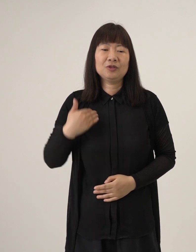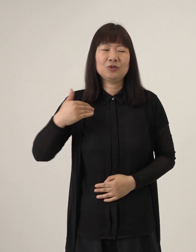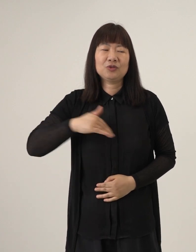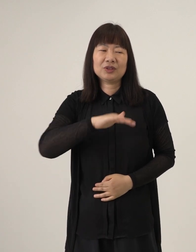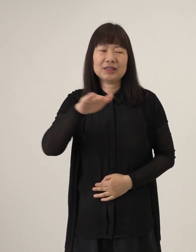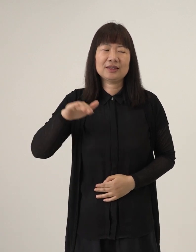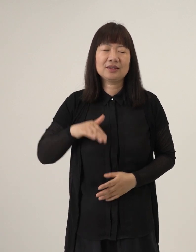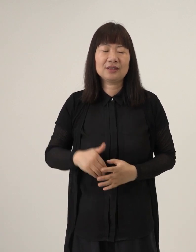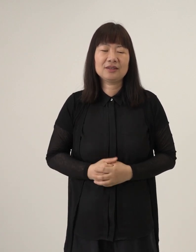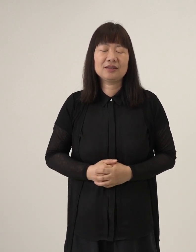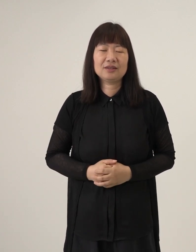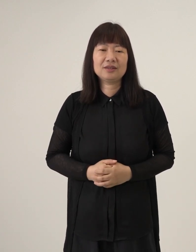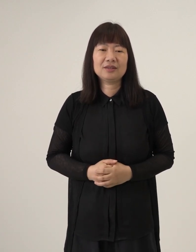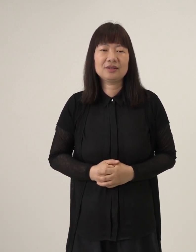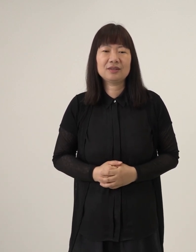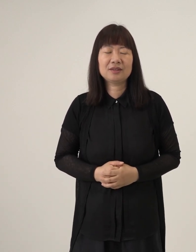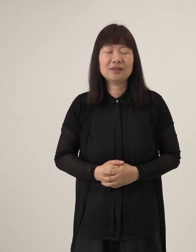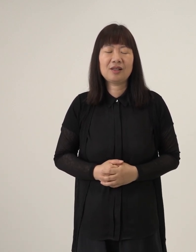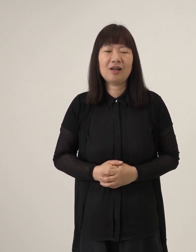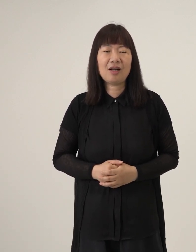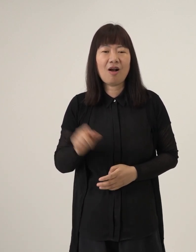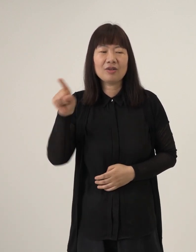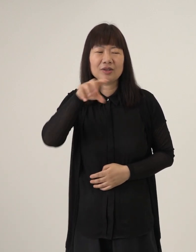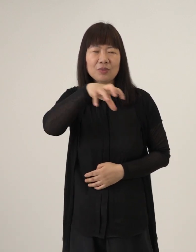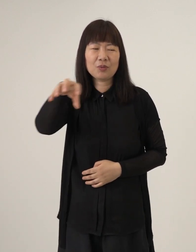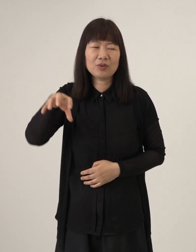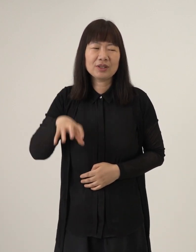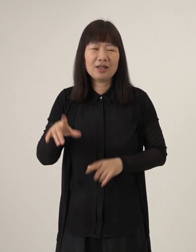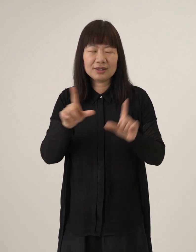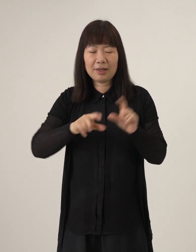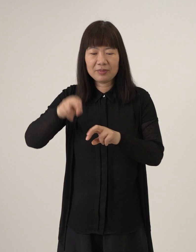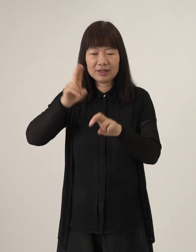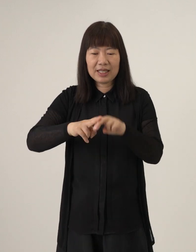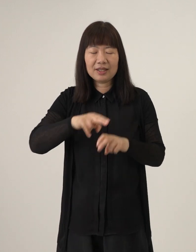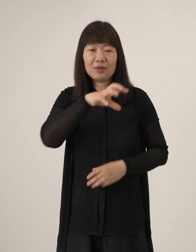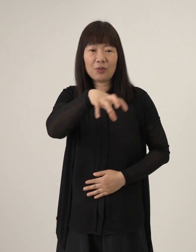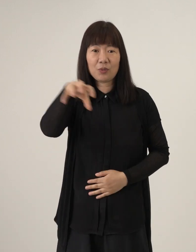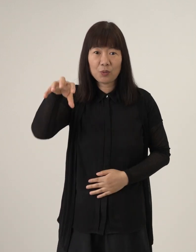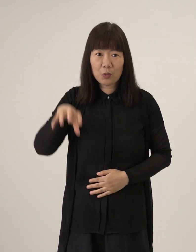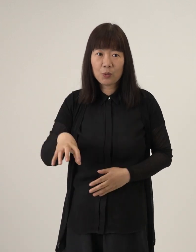우리는 어떤 일터에서, 어떤 삶의 현장에서